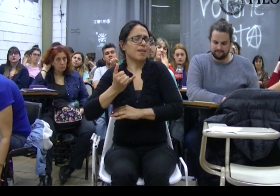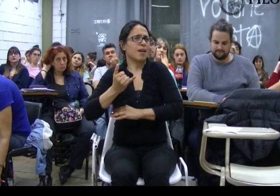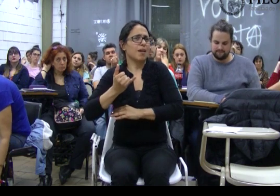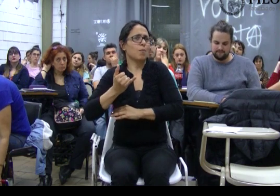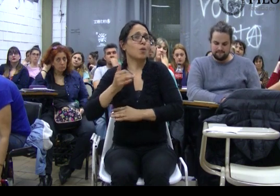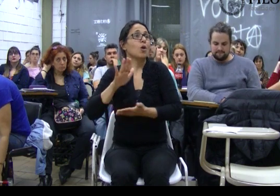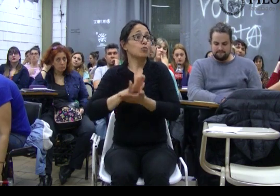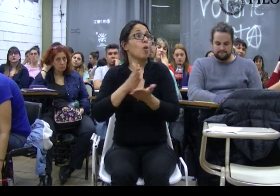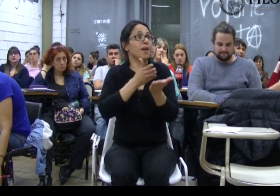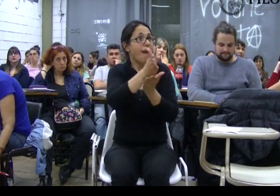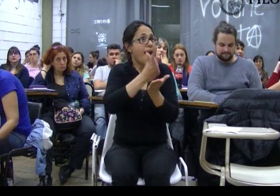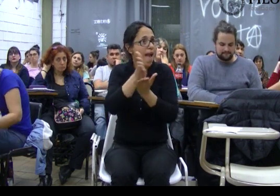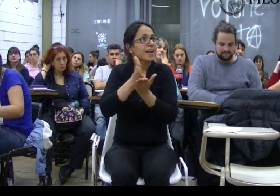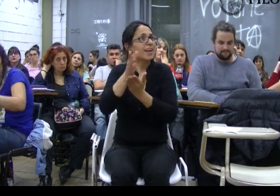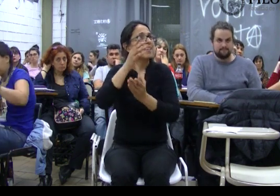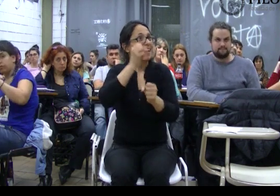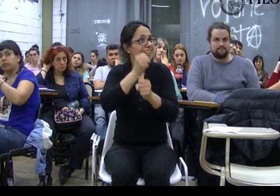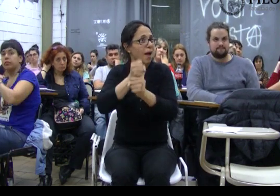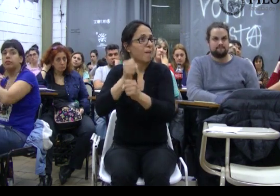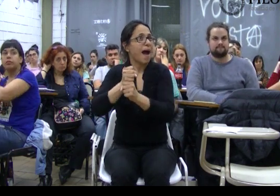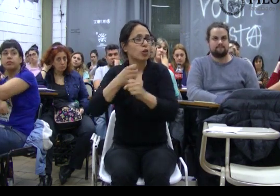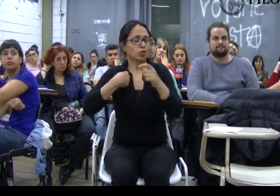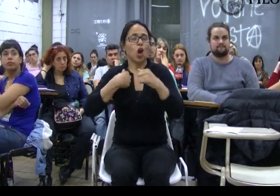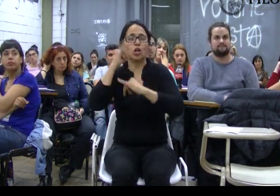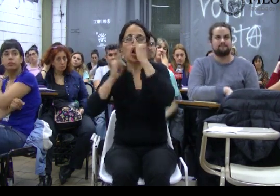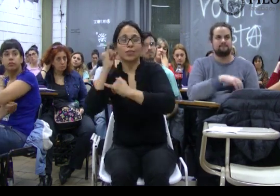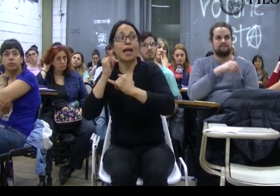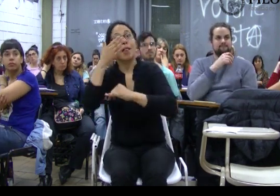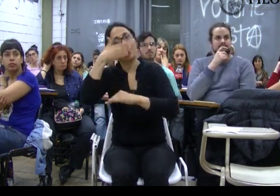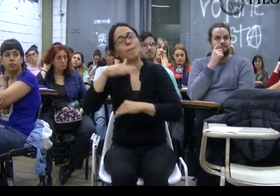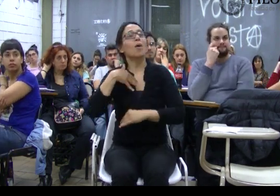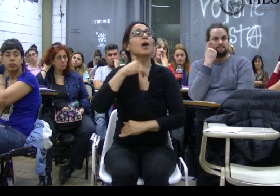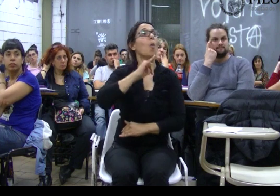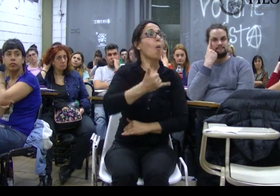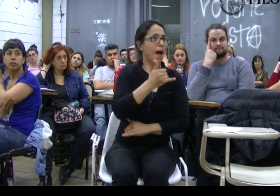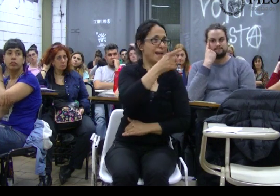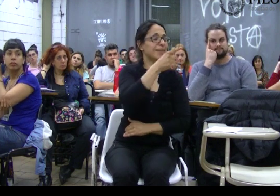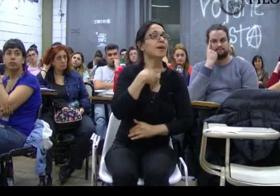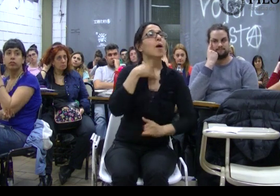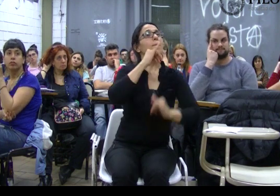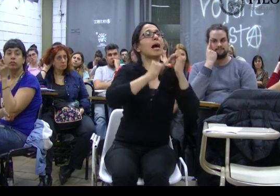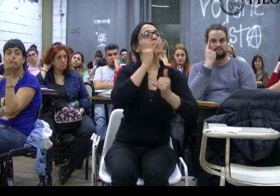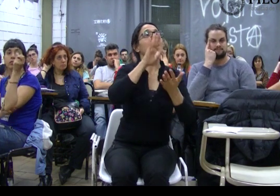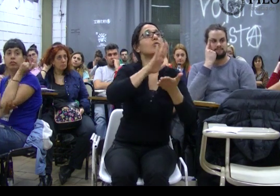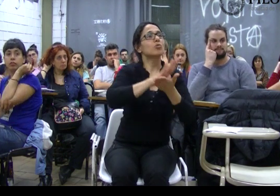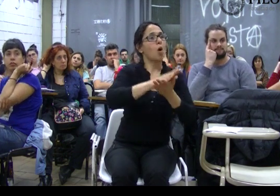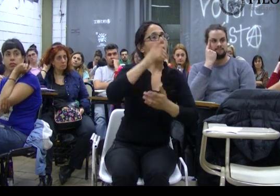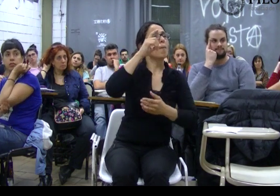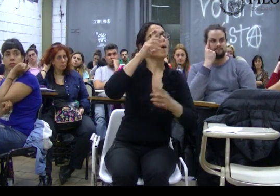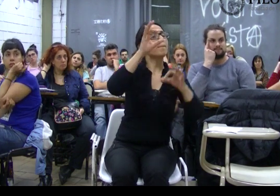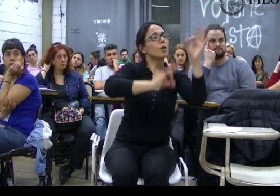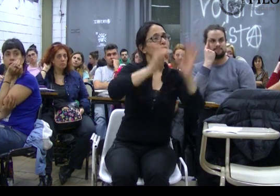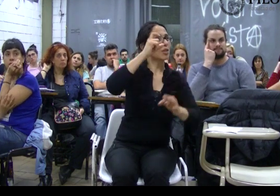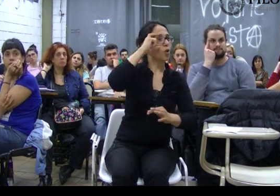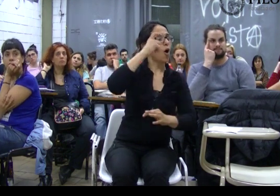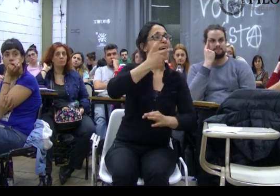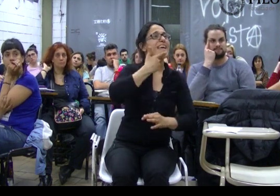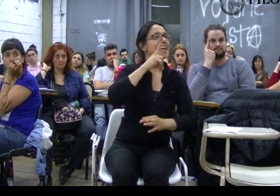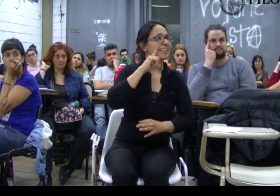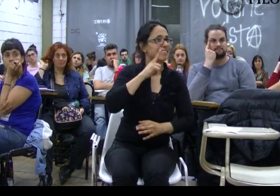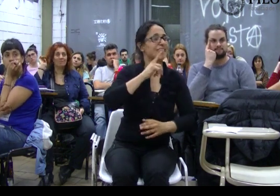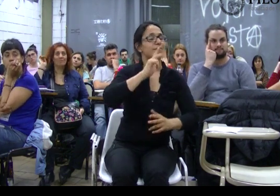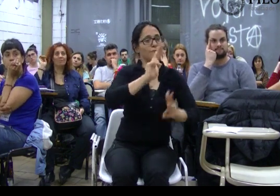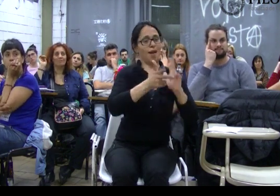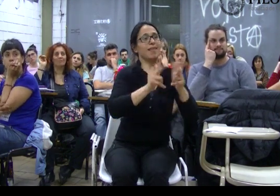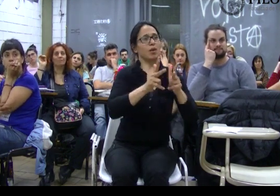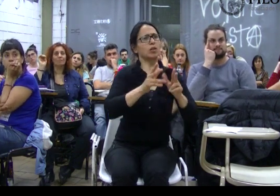adelante y los ejes de trabajo, y Juan se va a dedicar más a contarles el proyecto de ESI en lengua de señas que